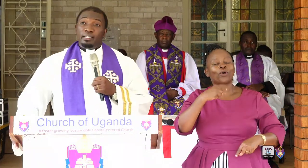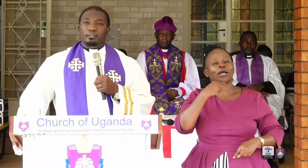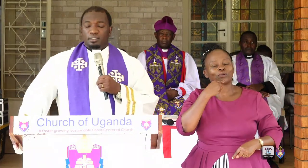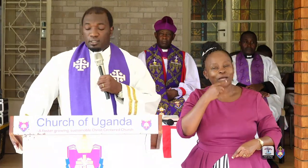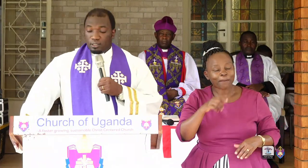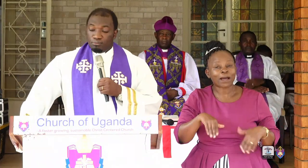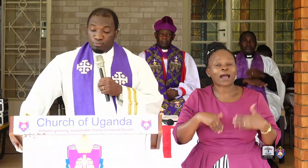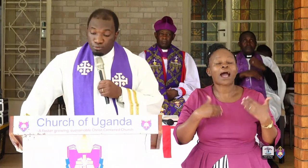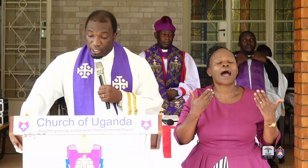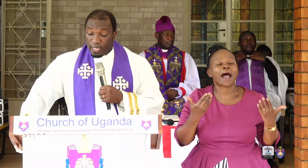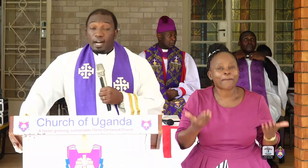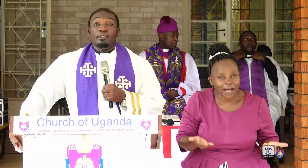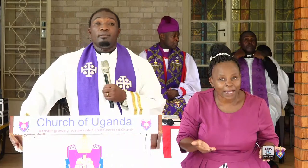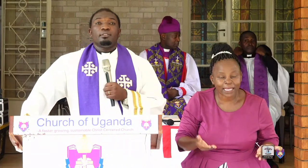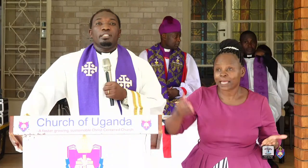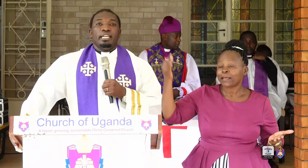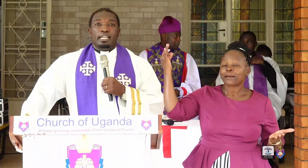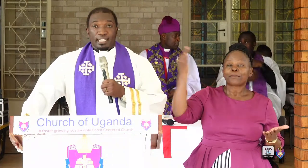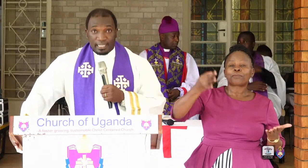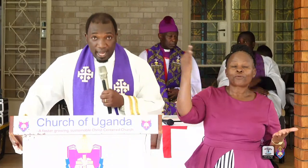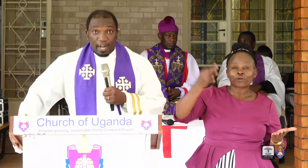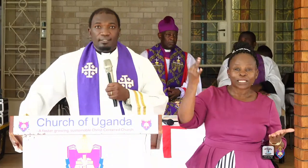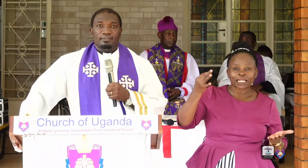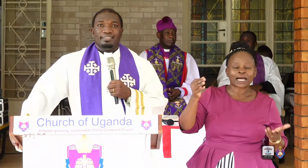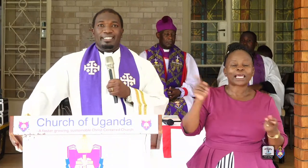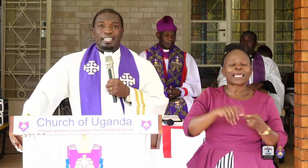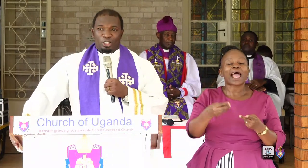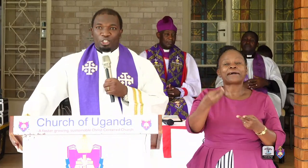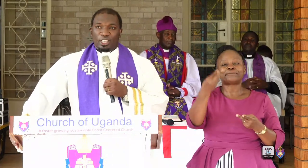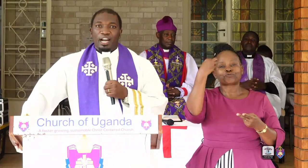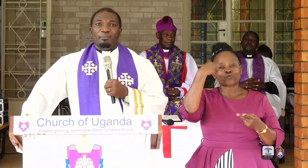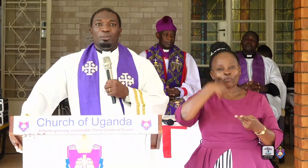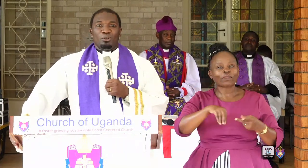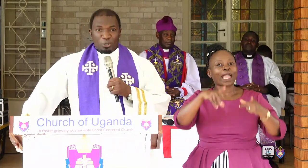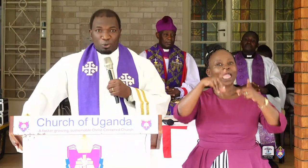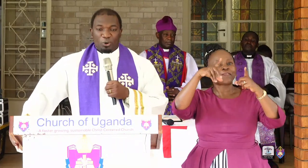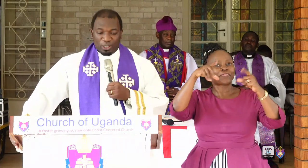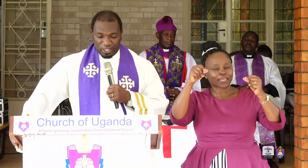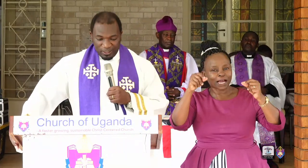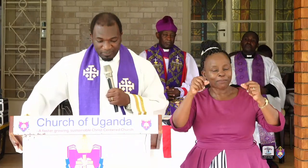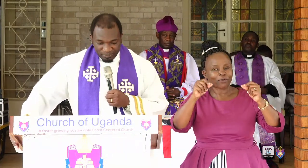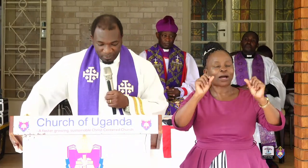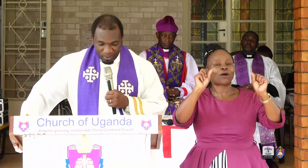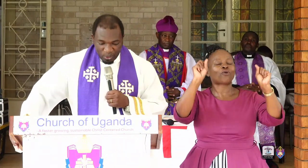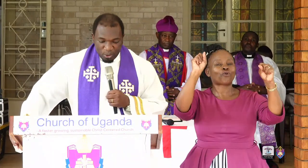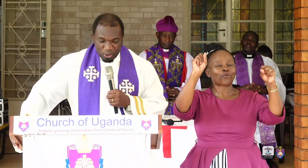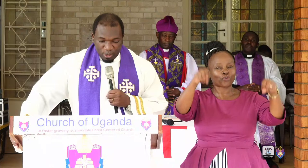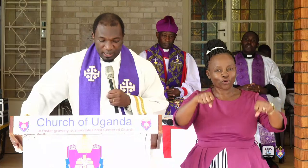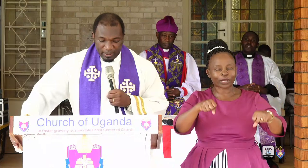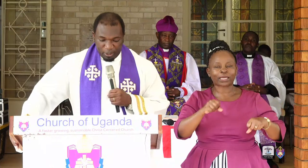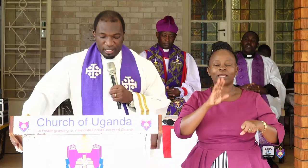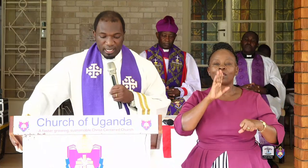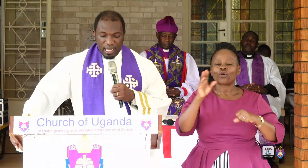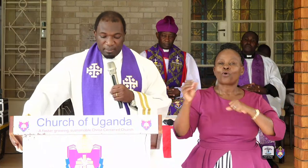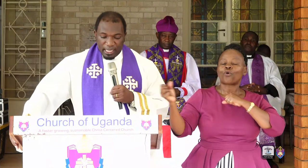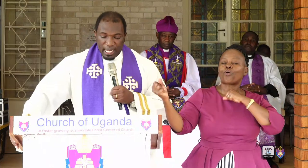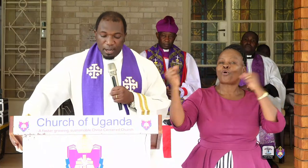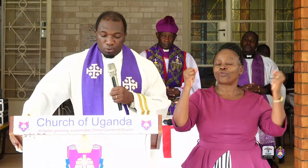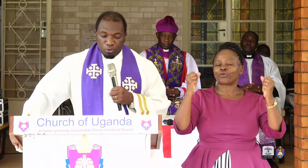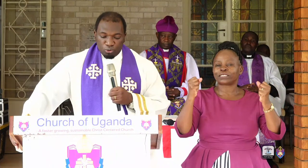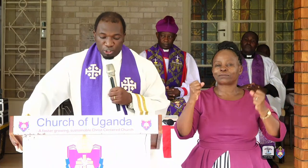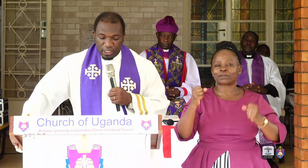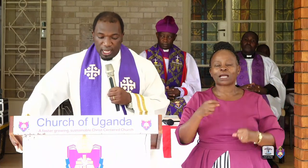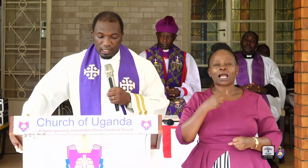abange buulira era lya ekigambo olyoke okole ki, onywezebwe.